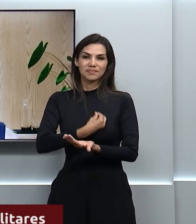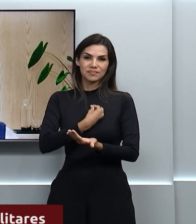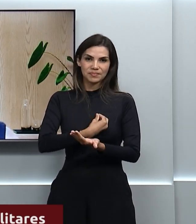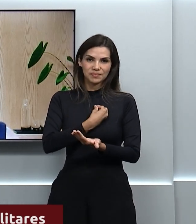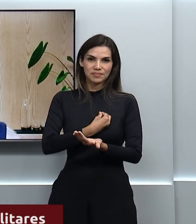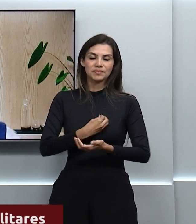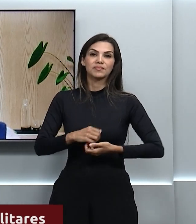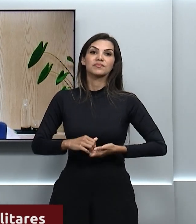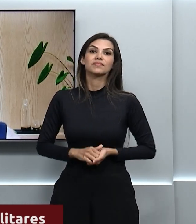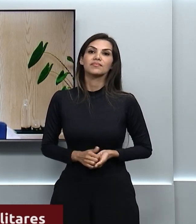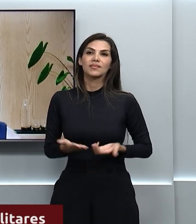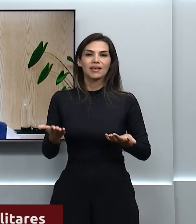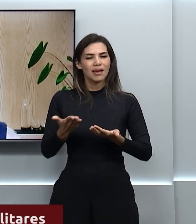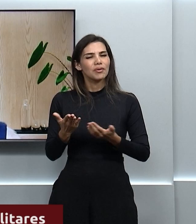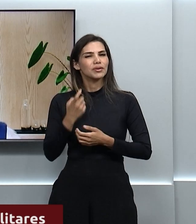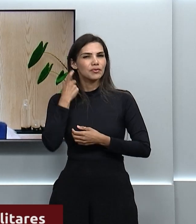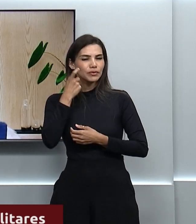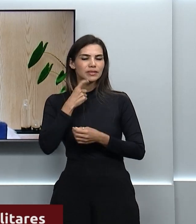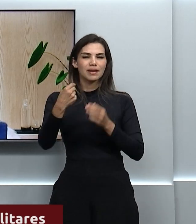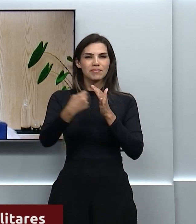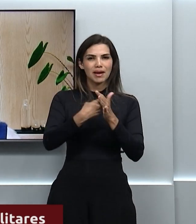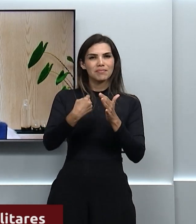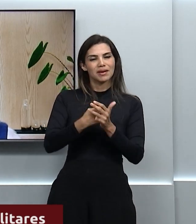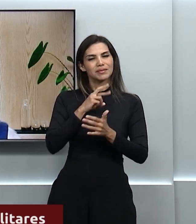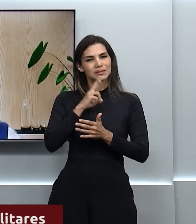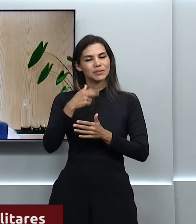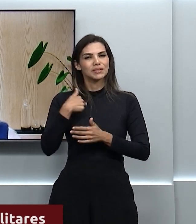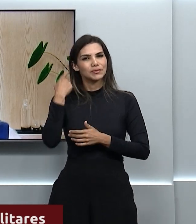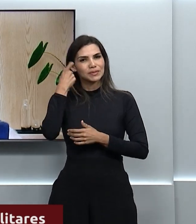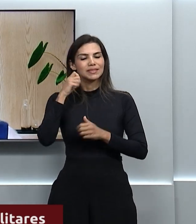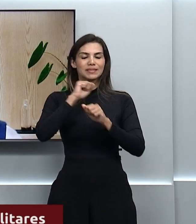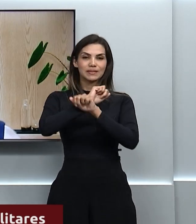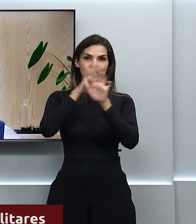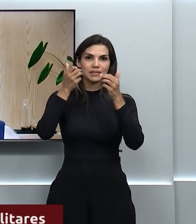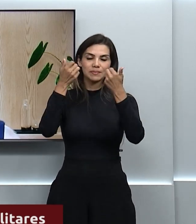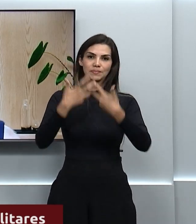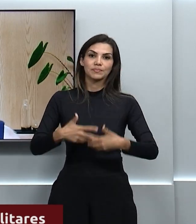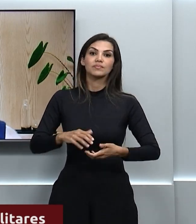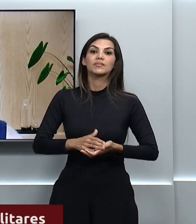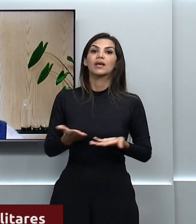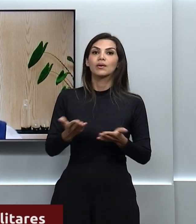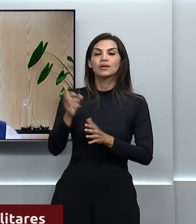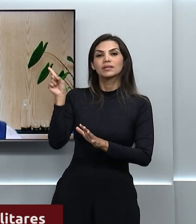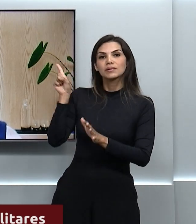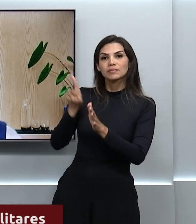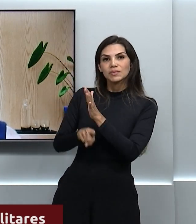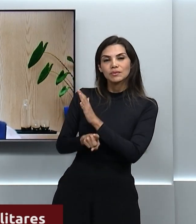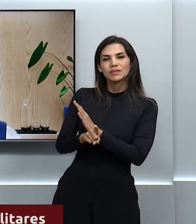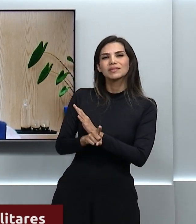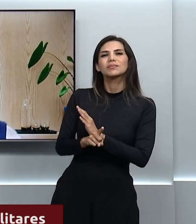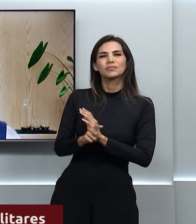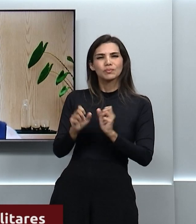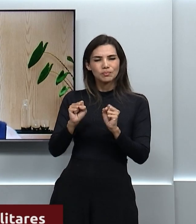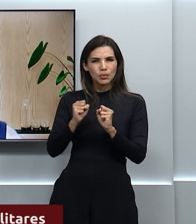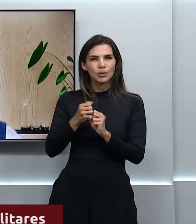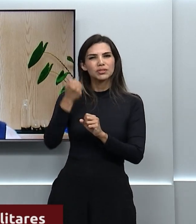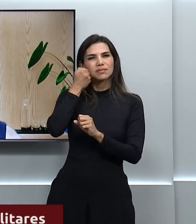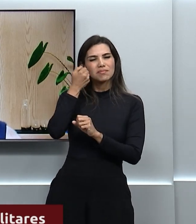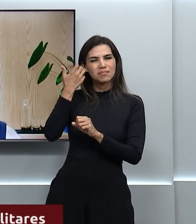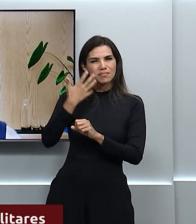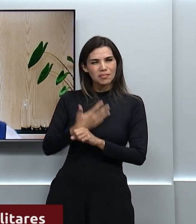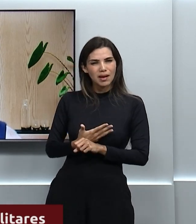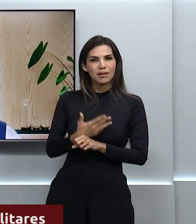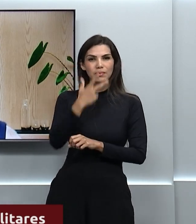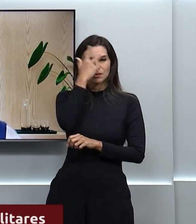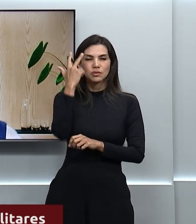e vamos tentar esclarecer da melhor forma possível. Para a gente começar, Larissa, só queria que você fizesse uma rápida descrição física, porque o